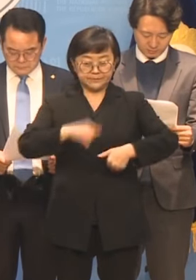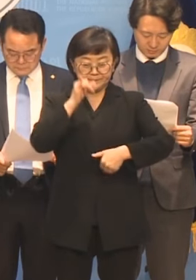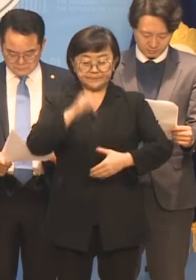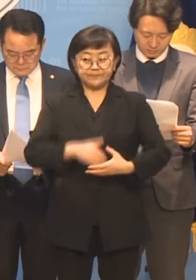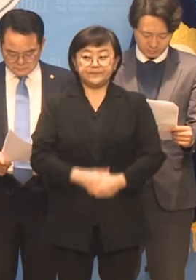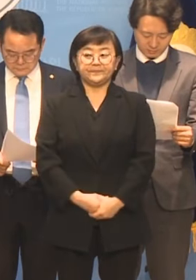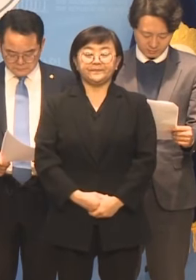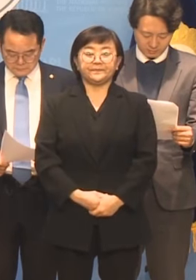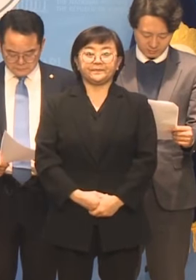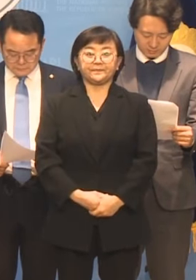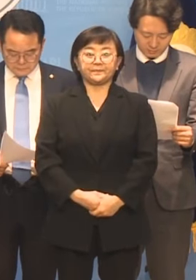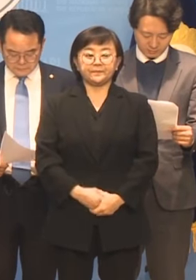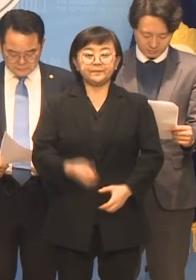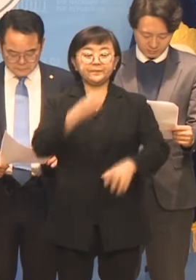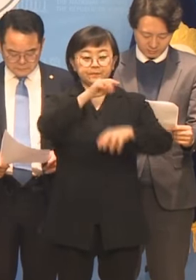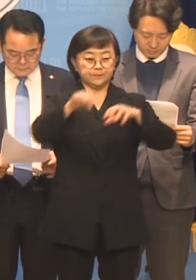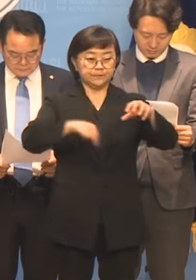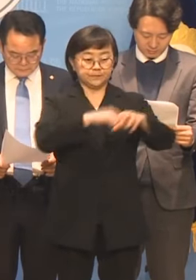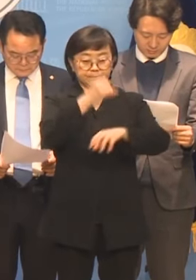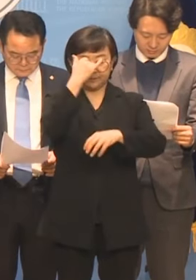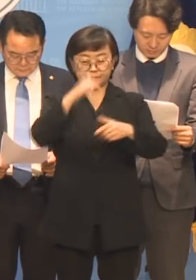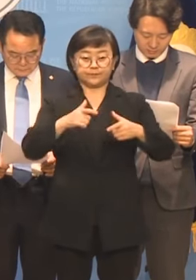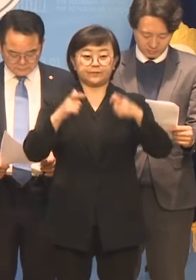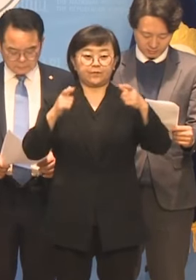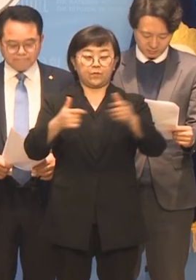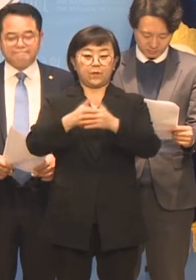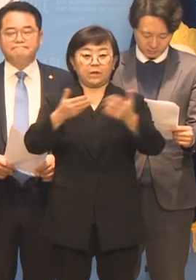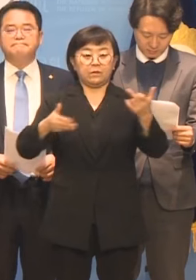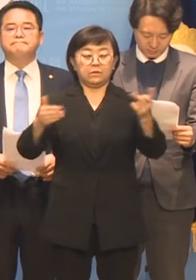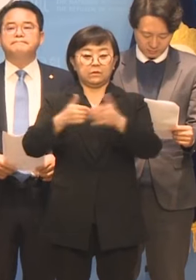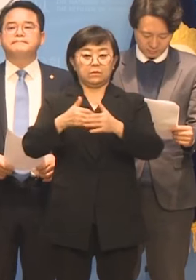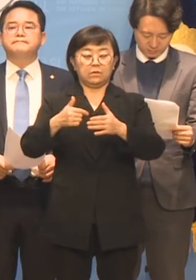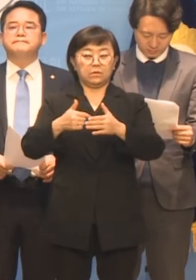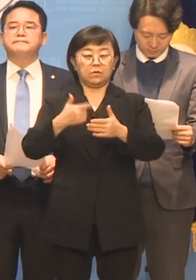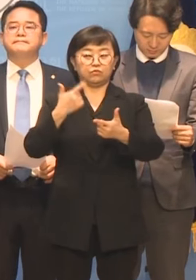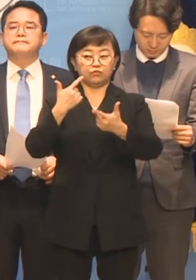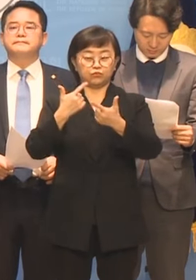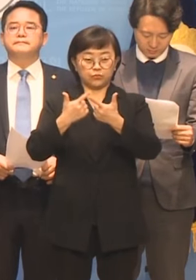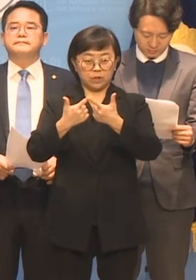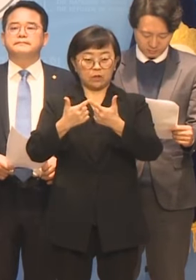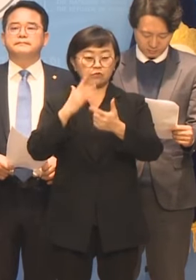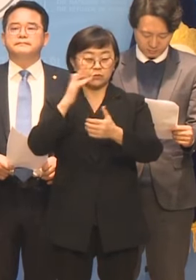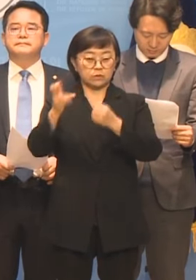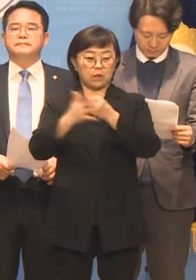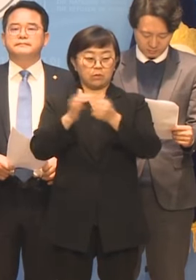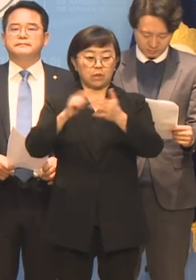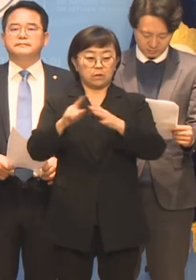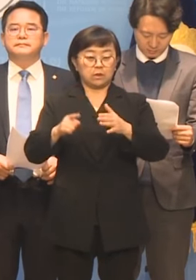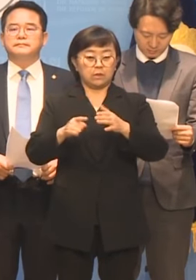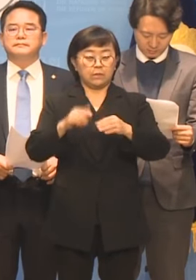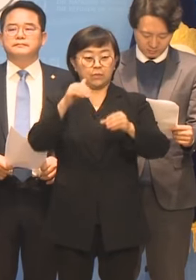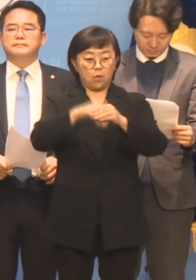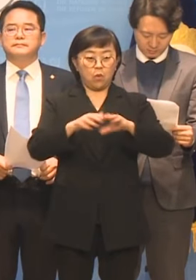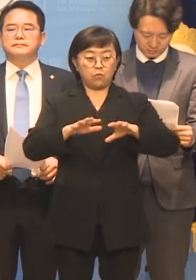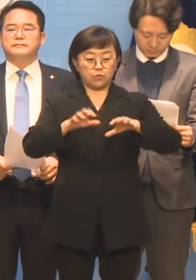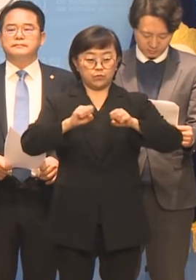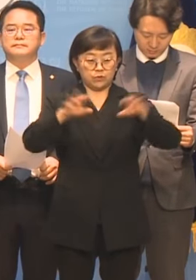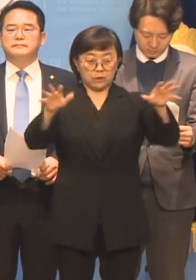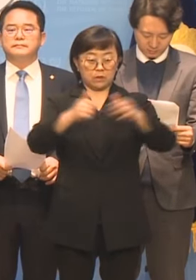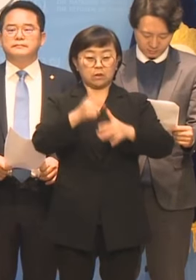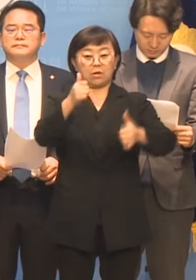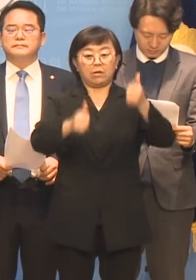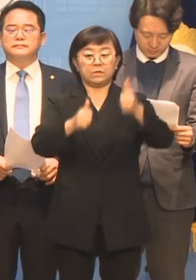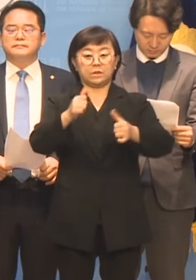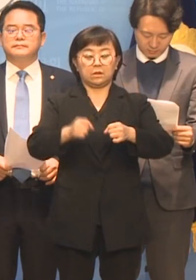있습니다. 수도권, 충청, 강원, 부울경 등에서 표 분산으로 경합지역이 늘고